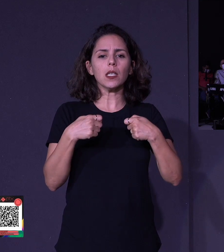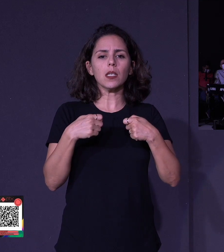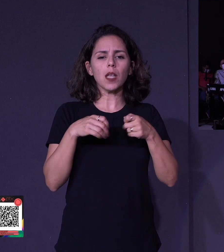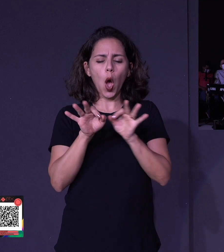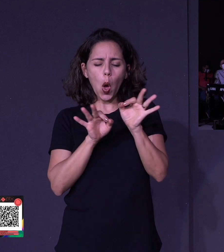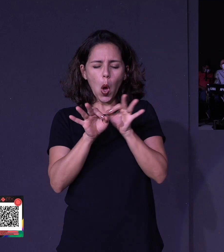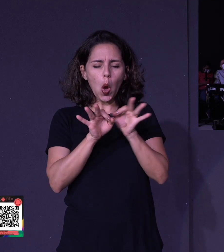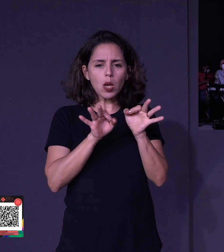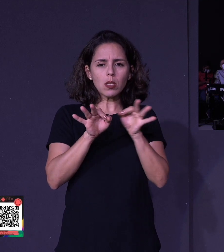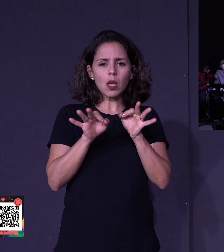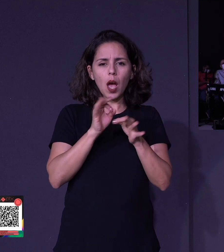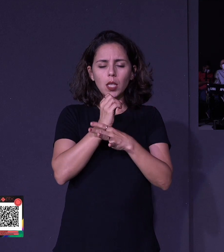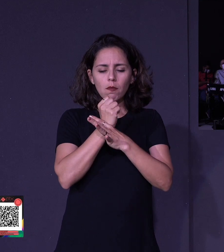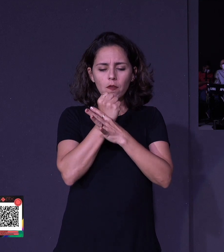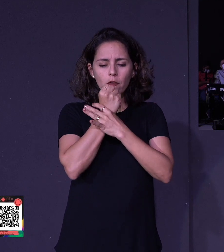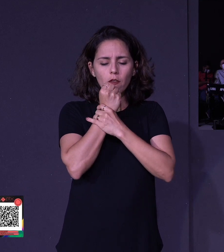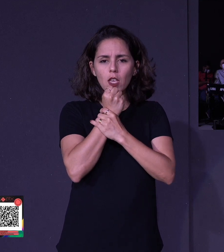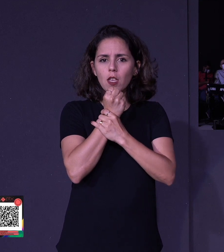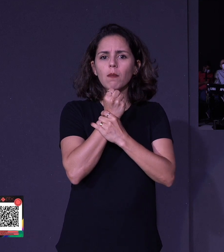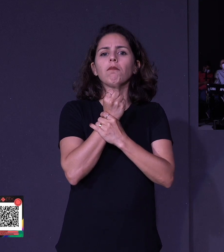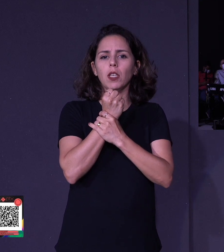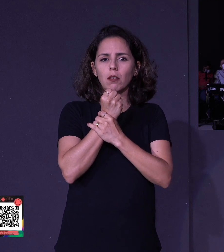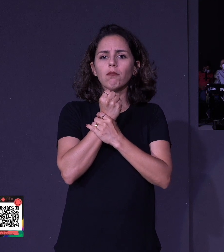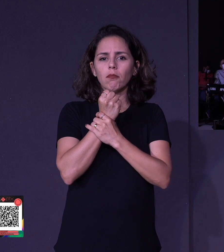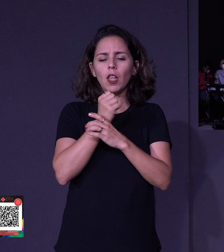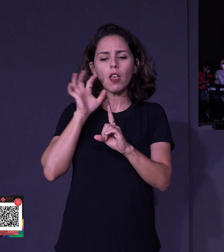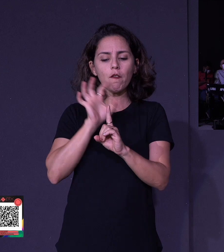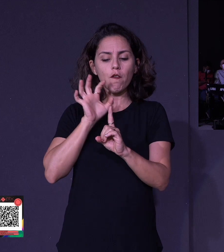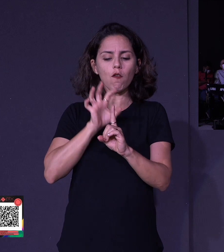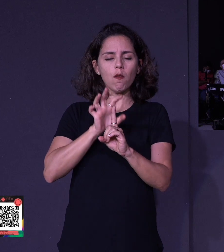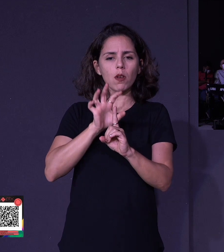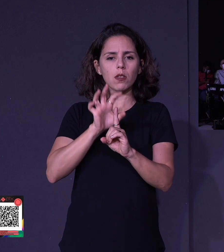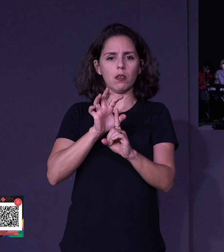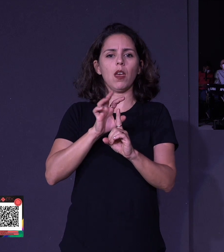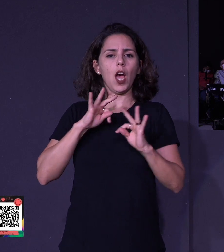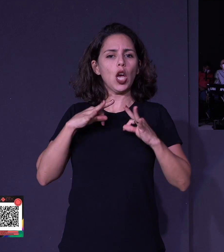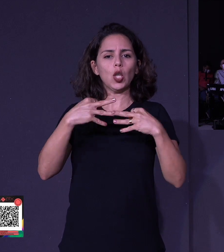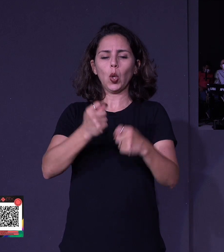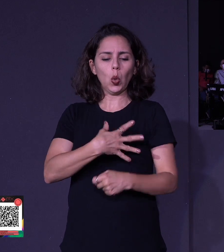para exercer a influência necessária nos nossos filhos. E nós iremos lançar homens e mulheres na sociedade